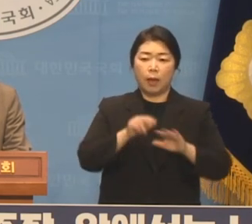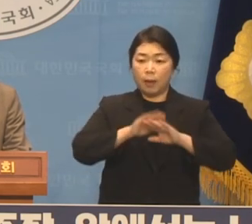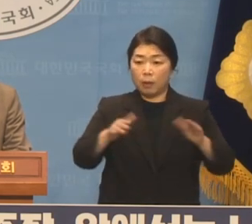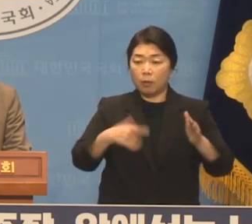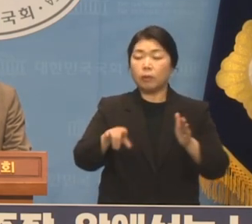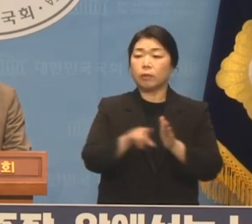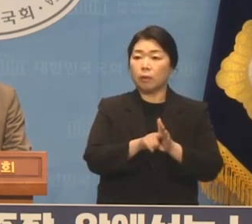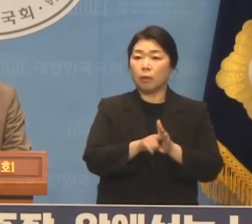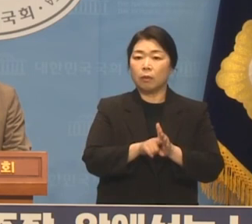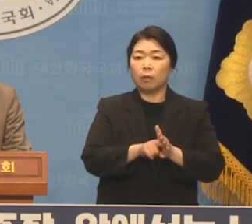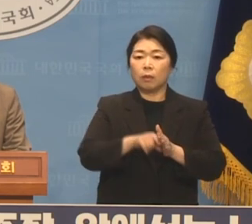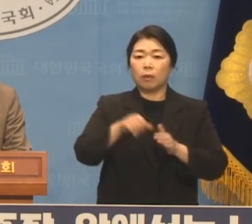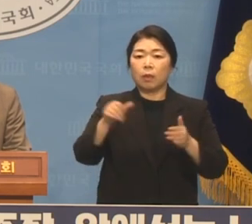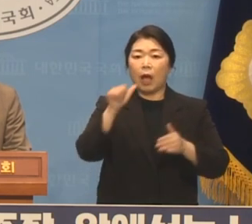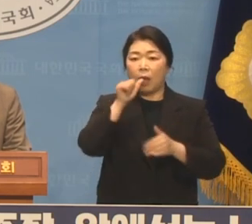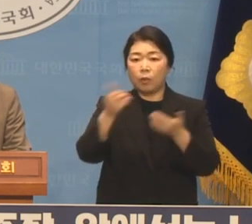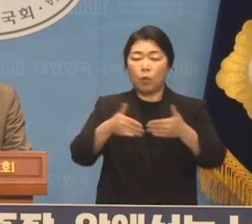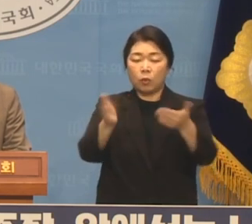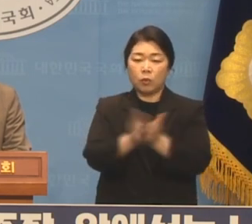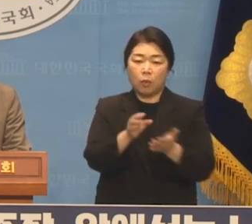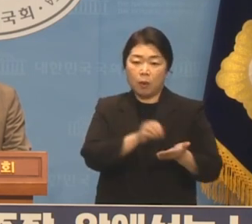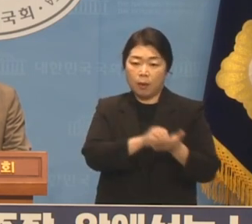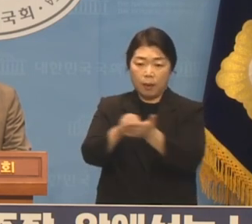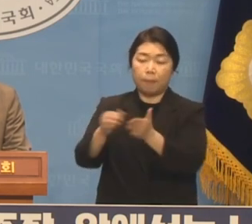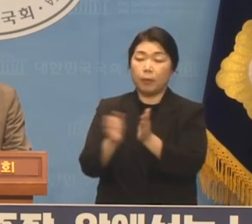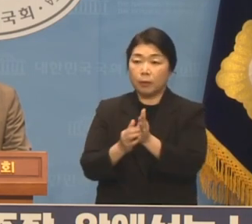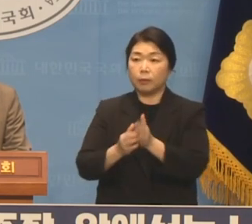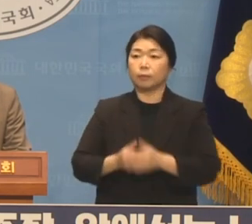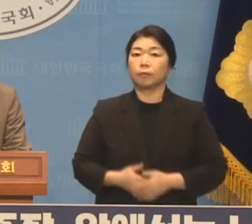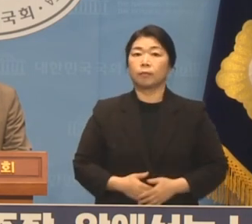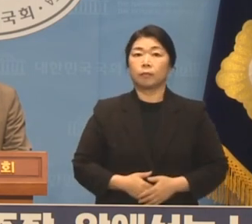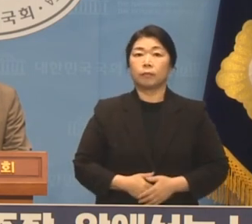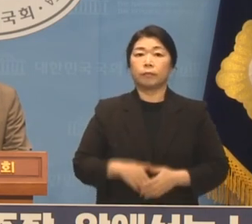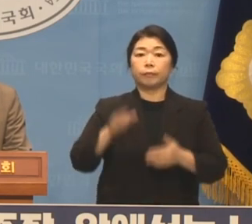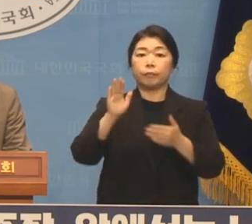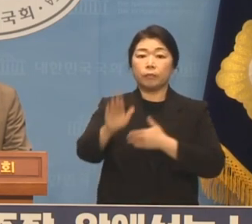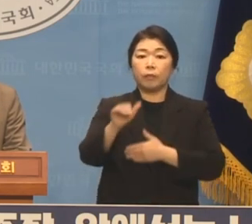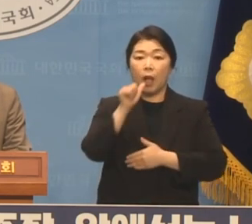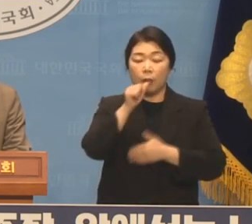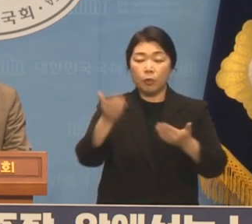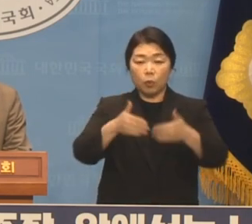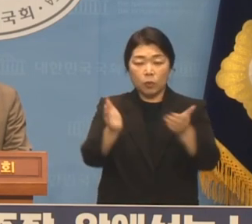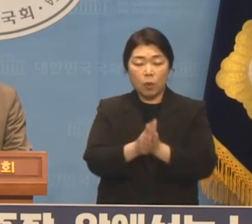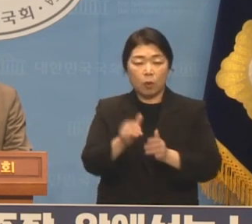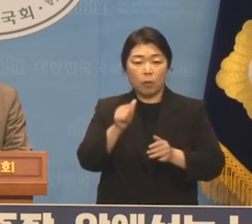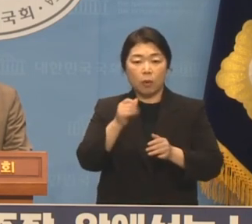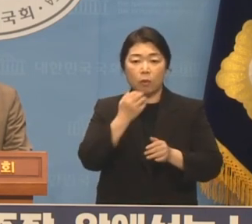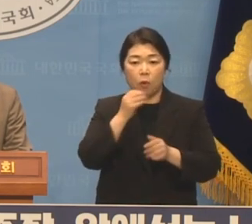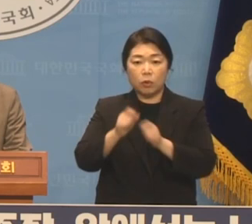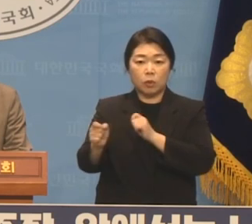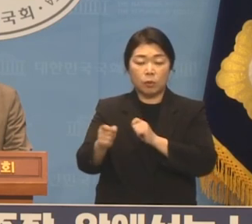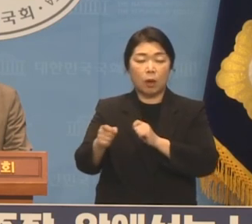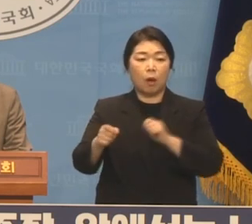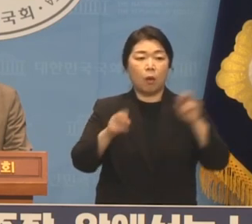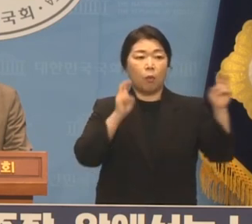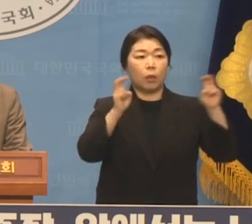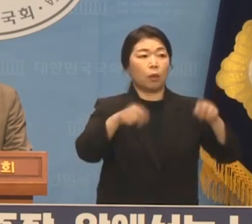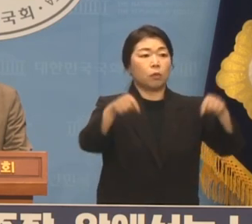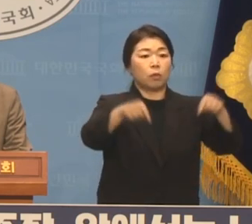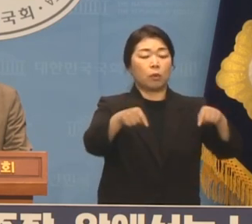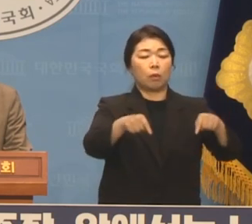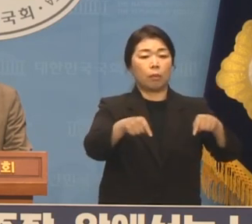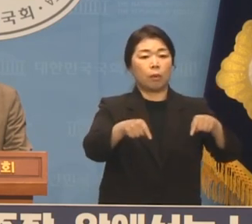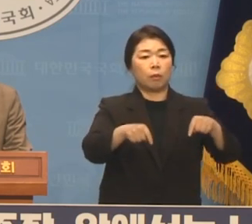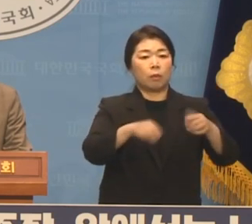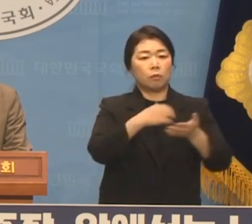해결하고자 금속노조에 가입했습니다. 이후 금속노조 서울지부가 회사 측과 교섭을